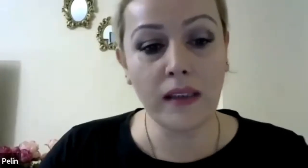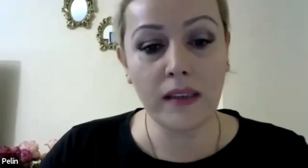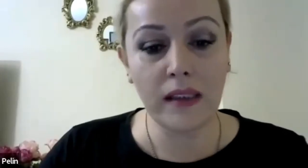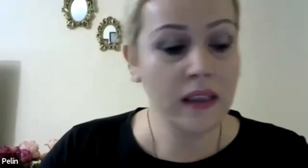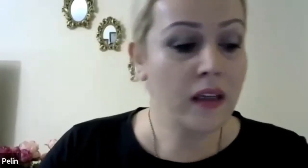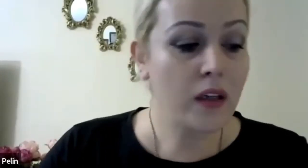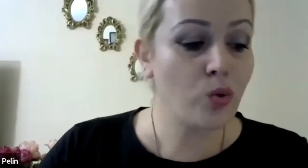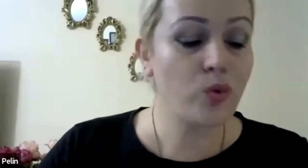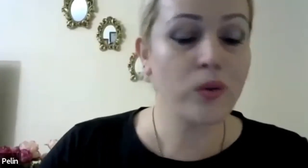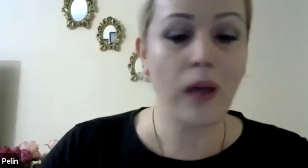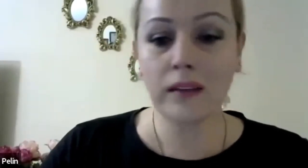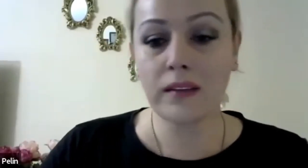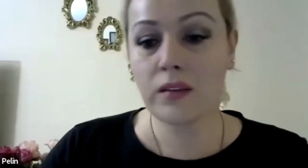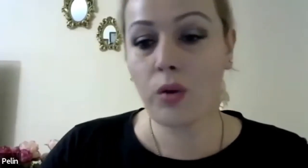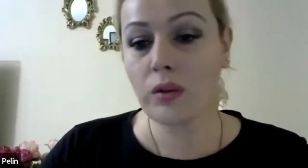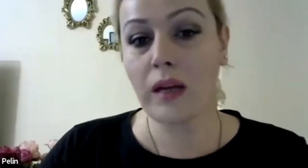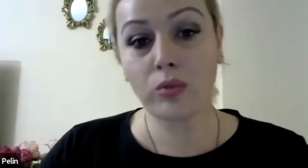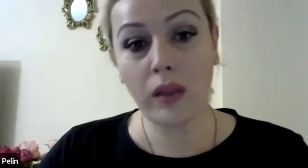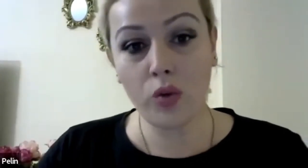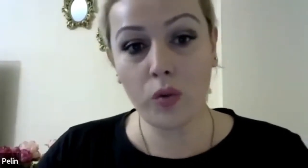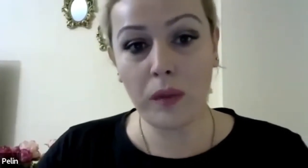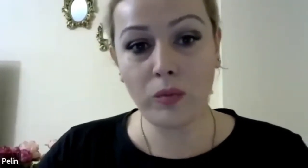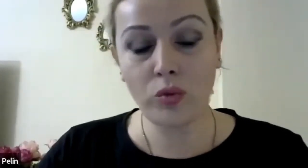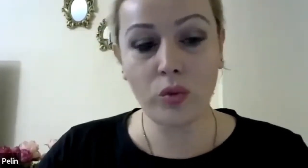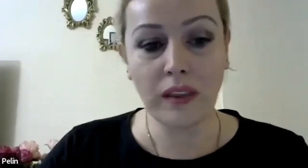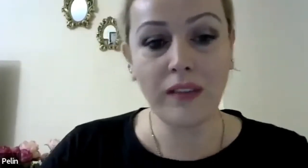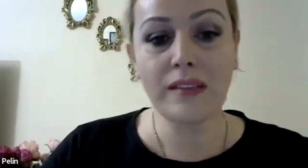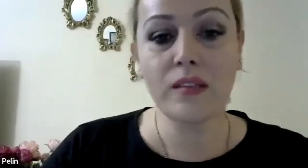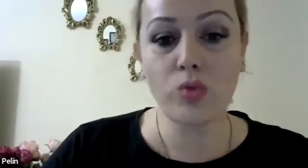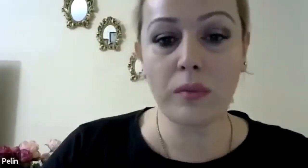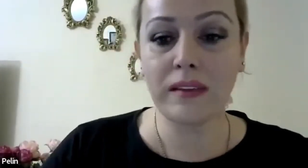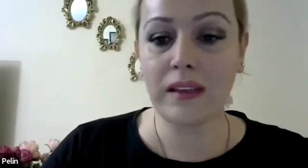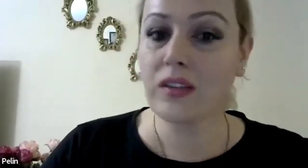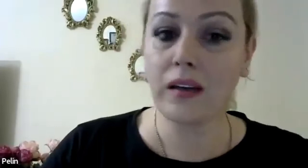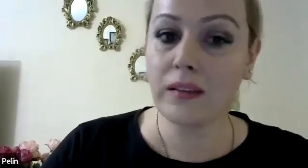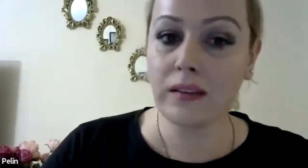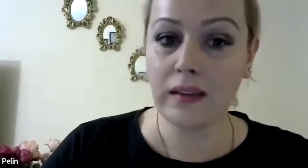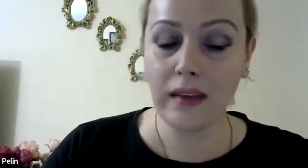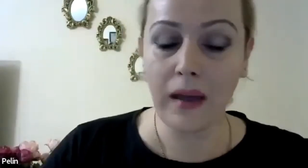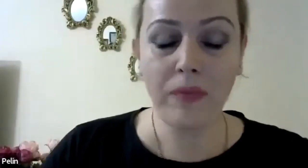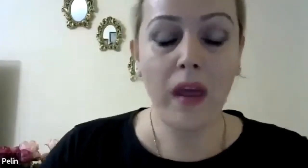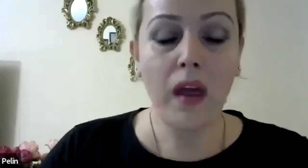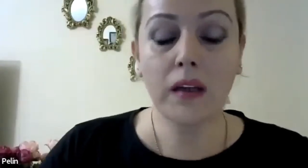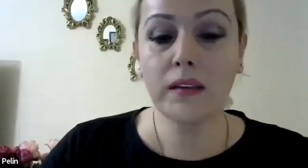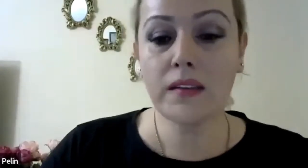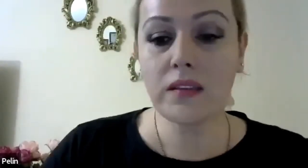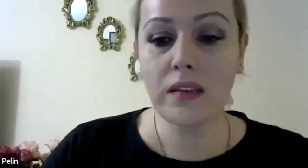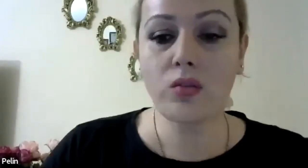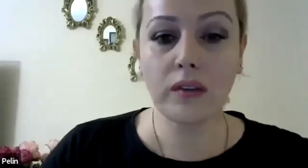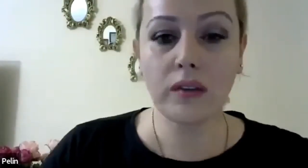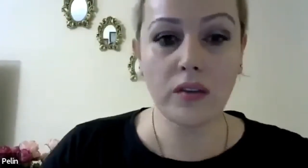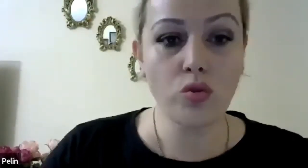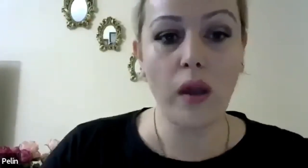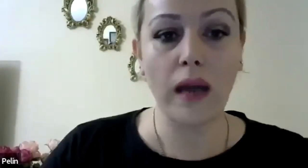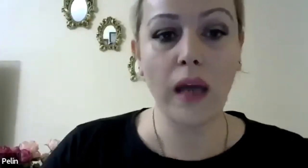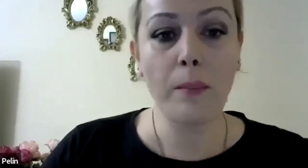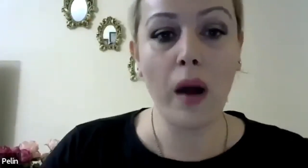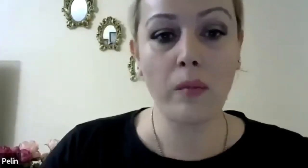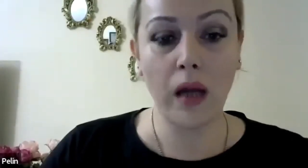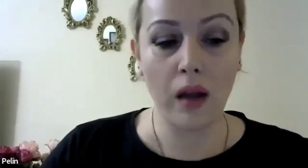dili kullandığınızda onlar bundan çok memnun olacaklar ve size sorabilirler işte adın ne diye. Adınızı ve soyadınızı söylerken parmak